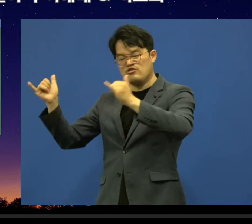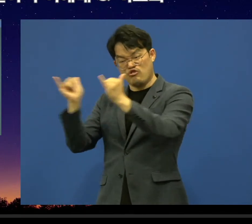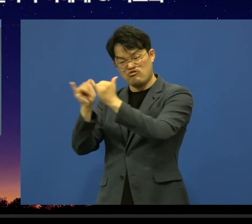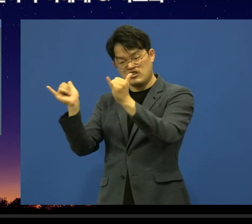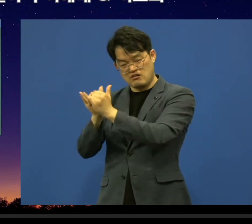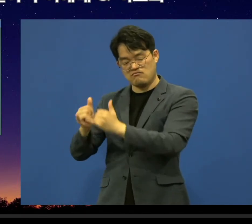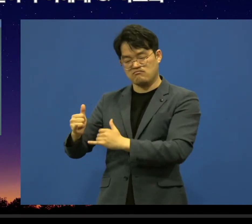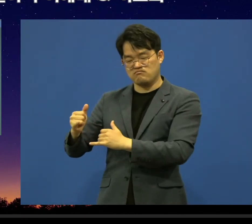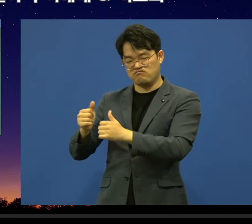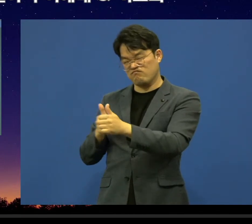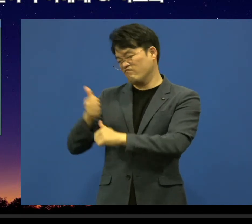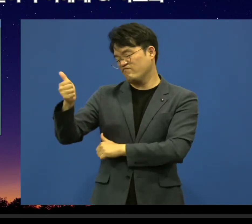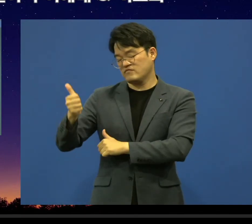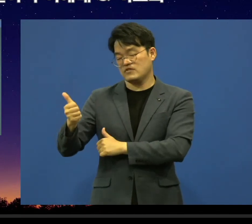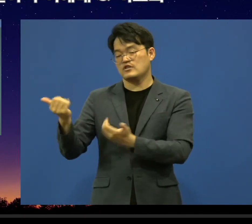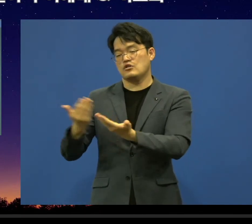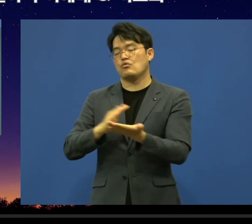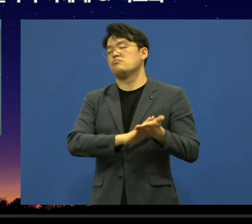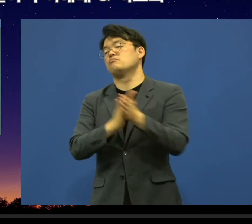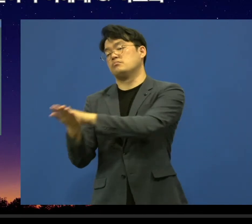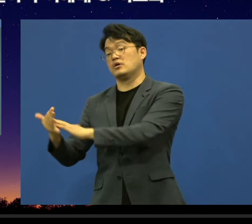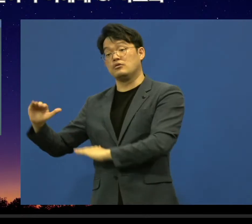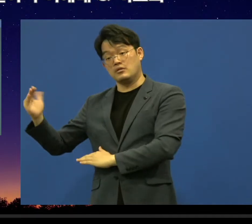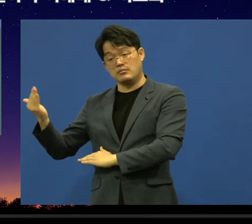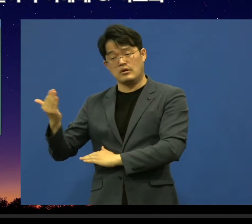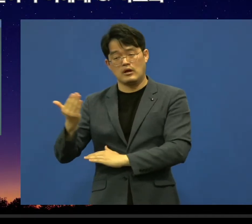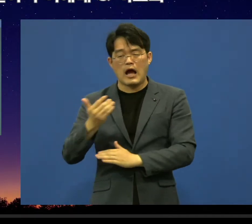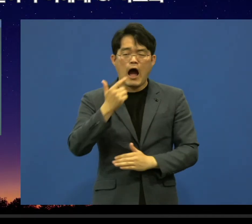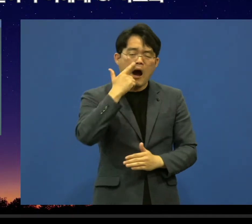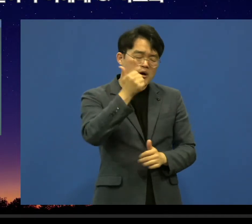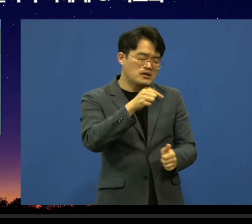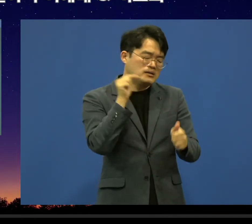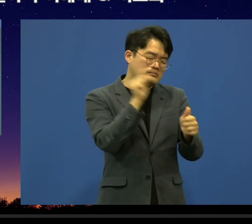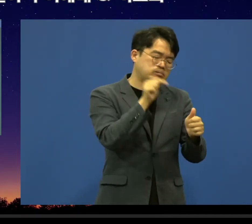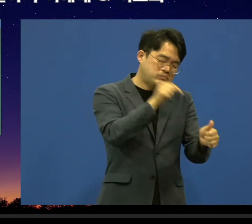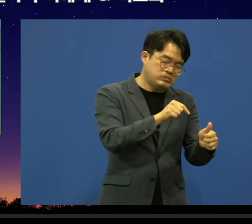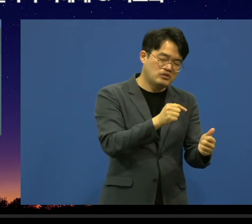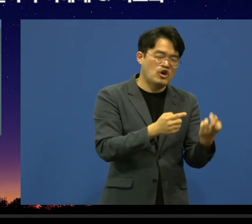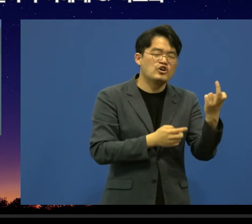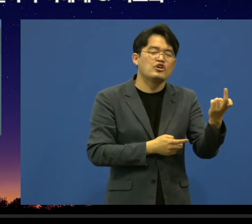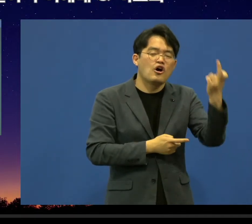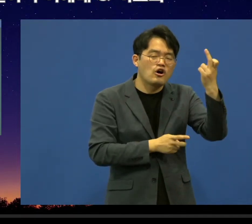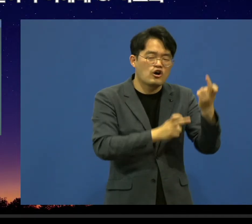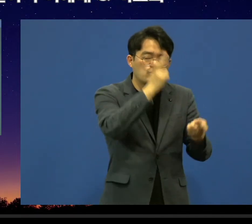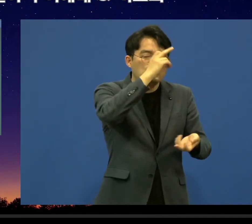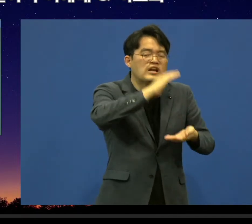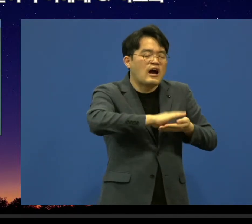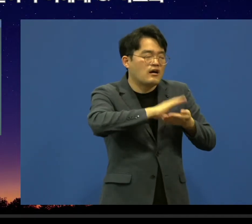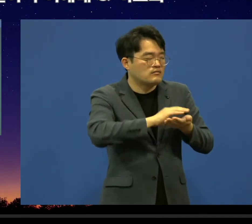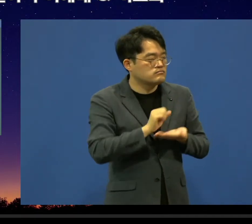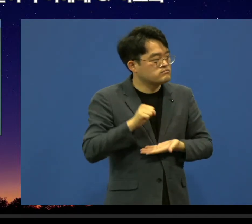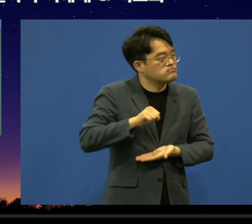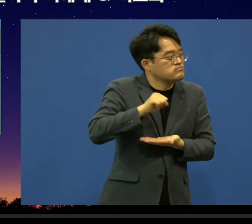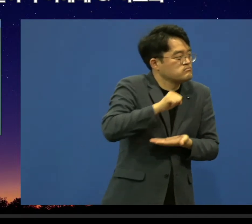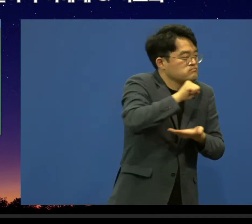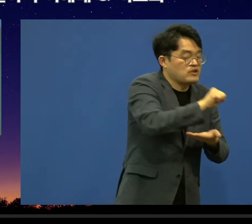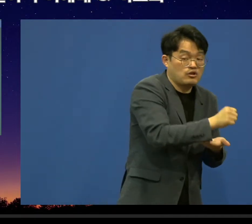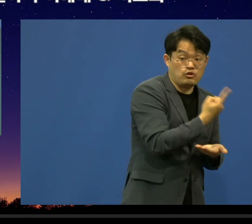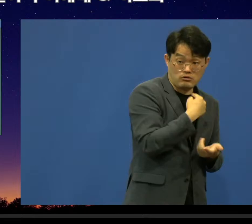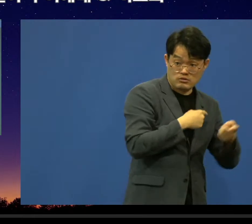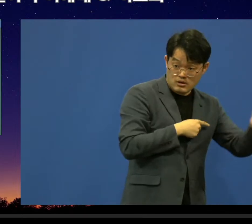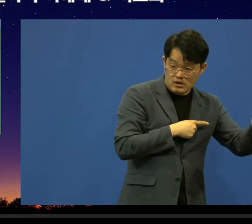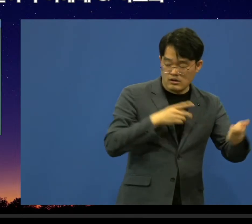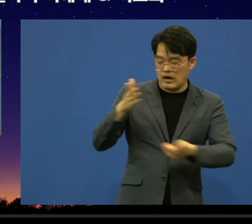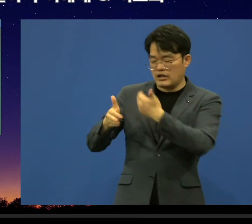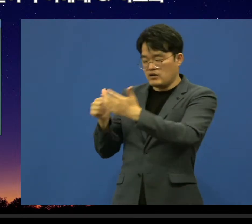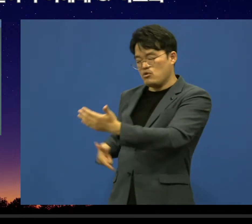무명의 심부름꾼이 하나님을 출전시키는 대표 용사가 되고 있어요. 무명한 자가 유명한 자,